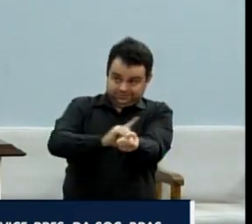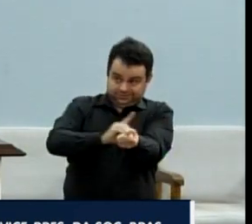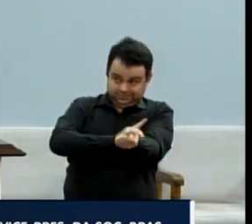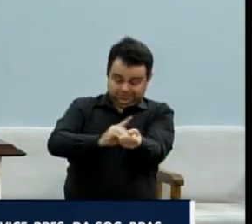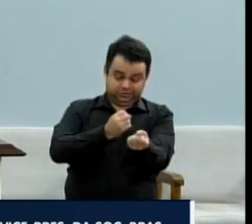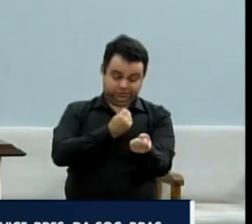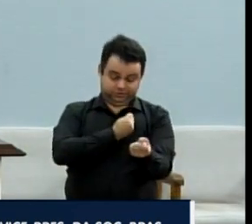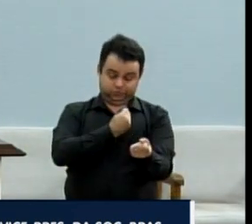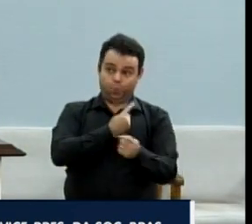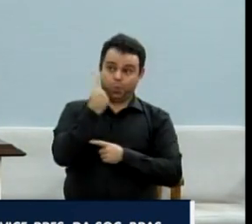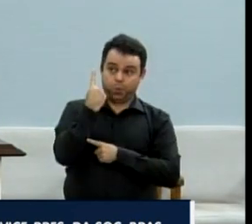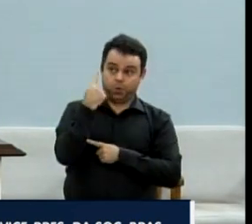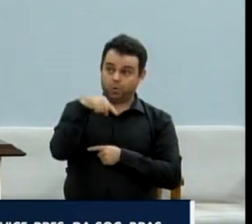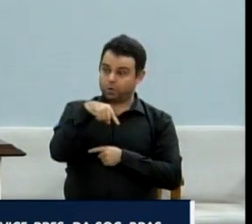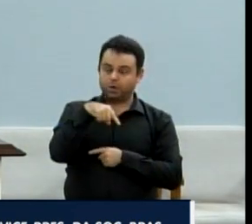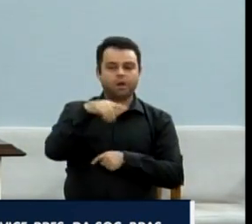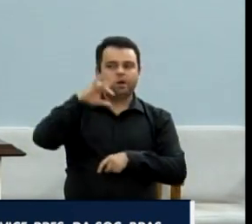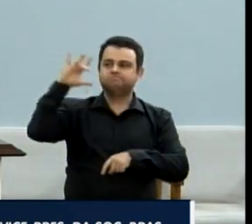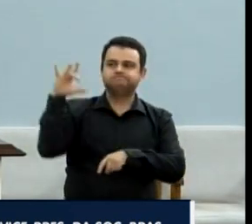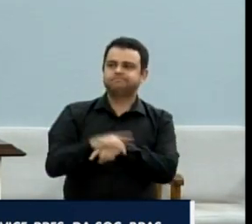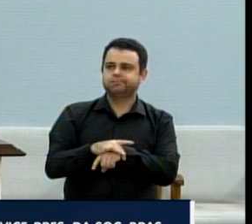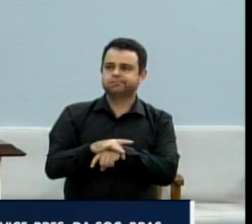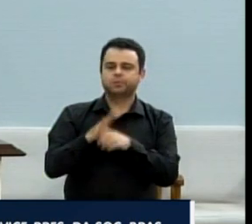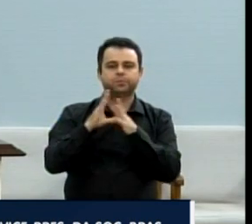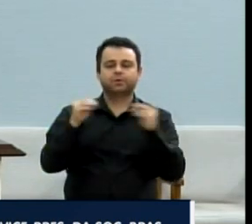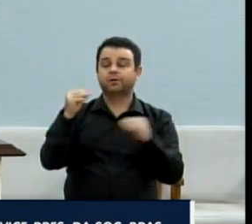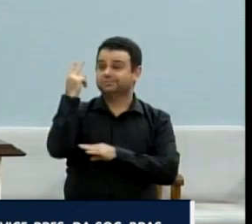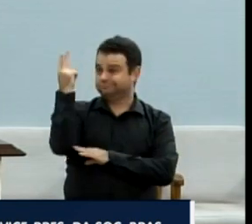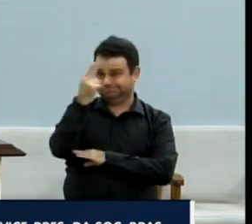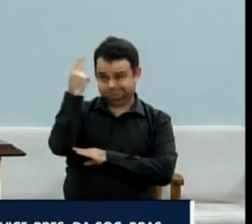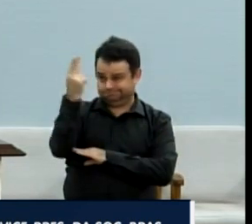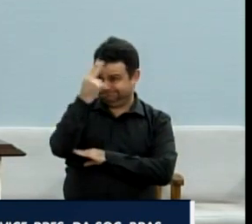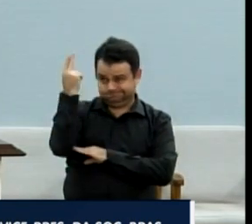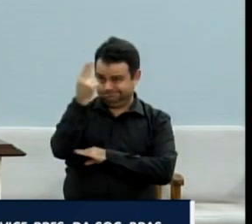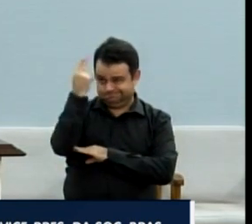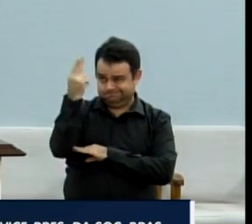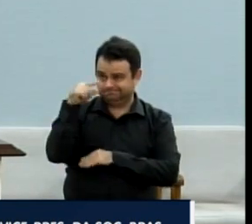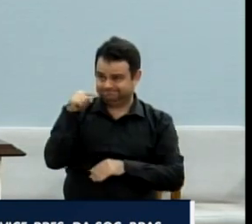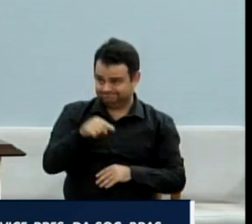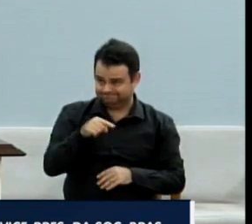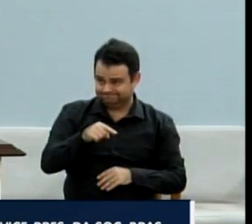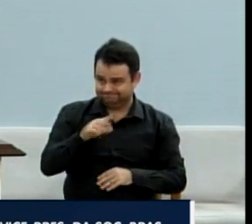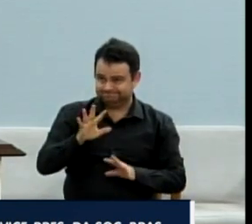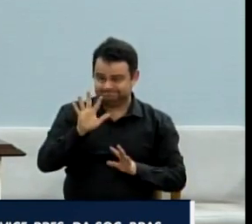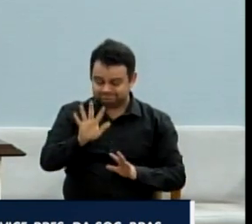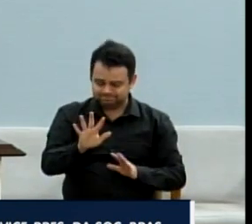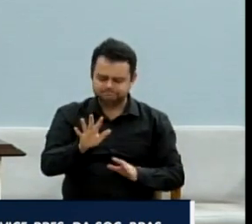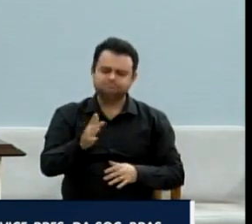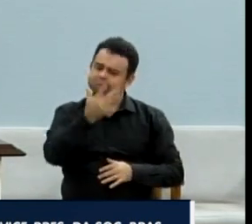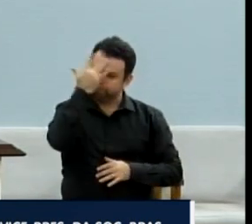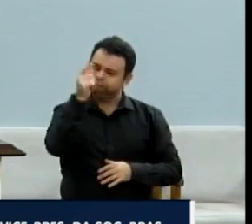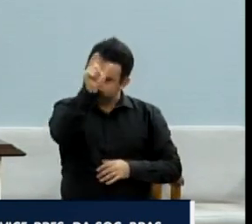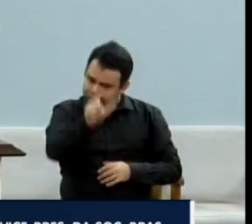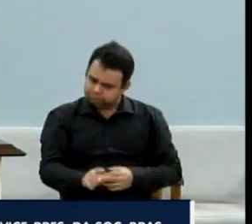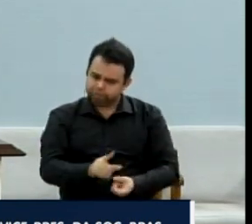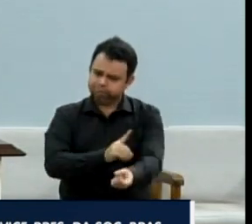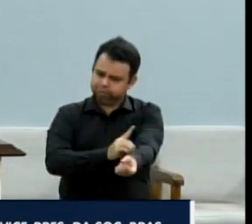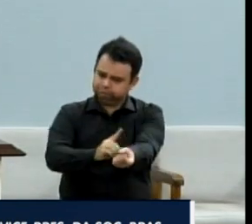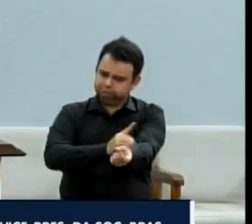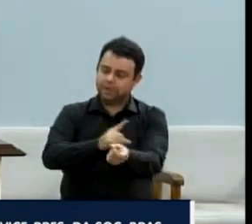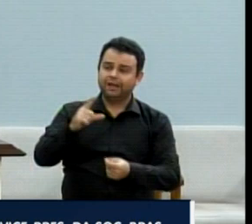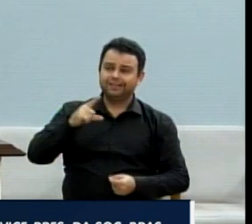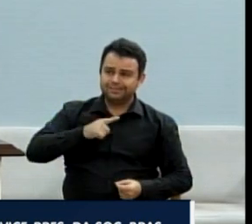cura. E qual a necessidade de um novo atestado para esses pacientes, já que é uma condição que esse paciente